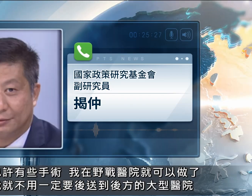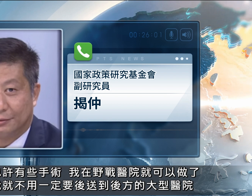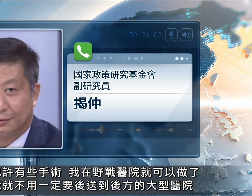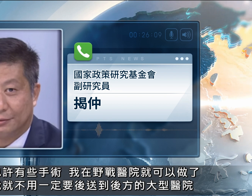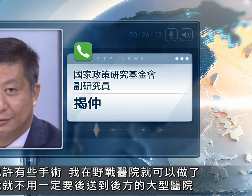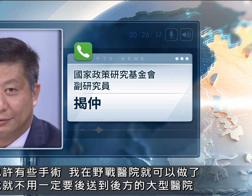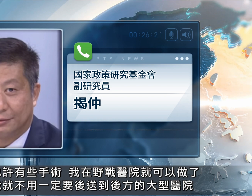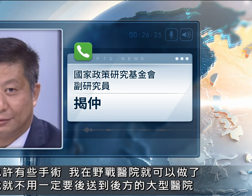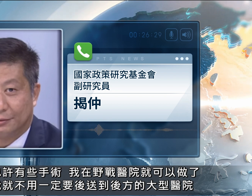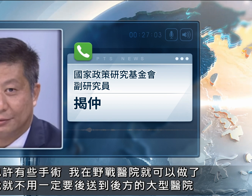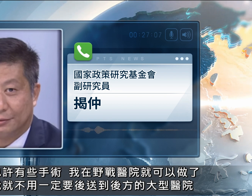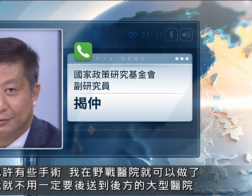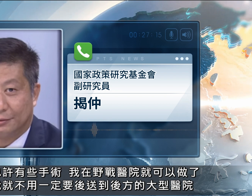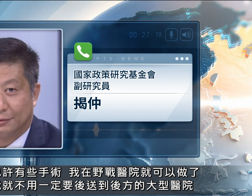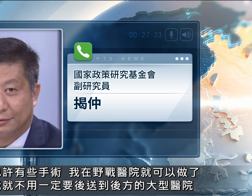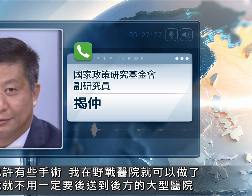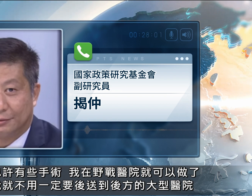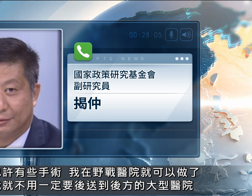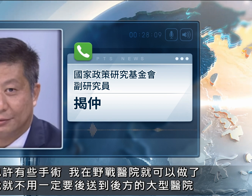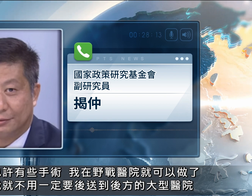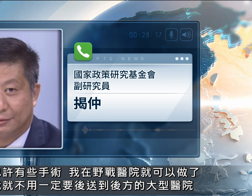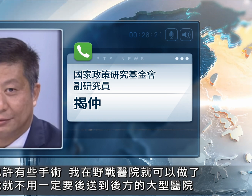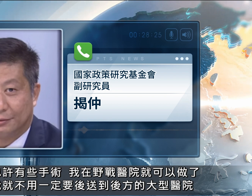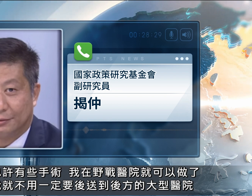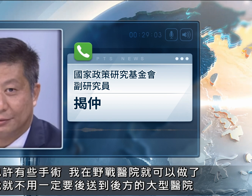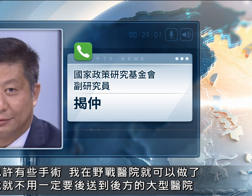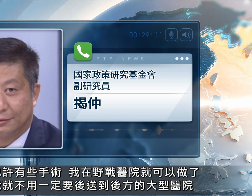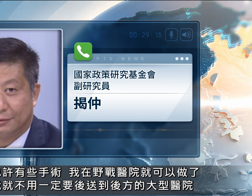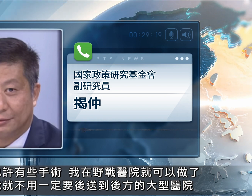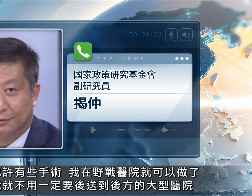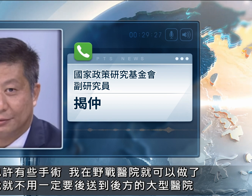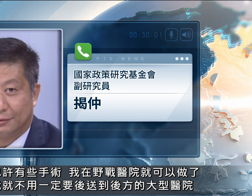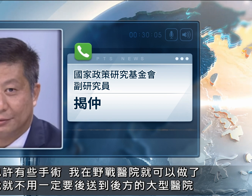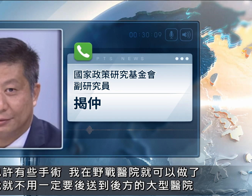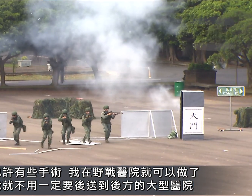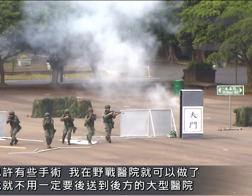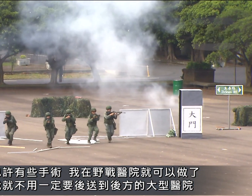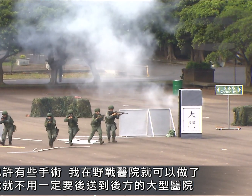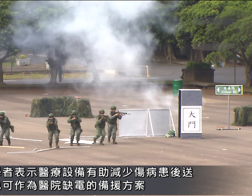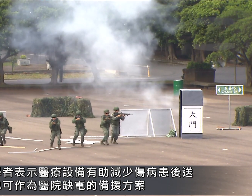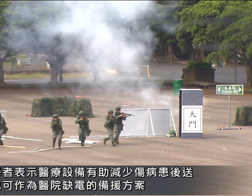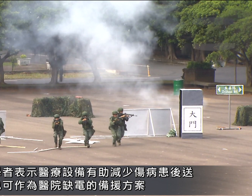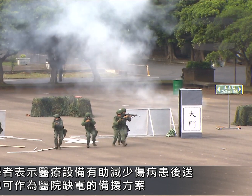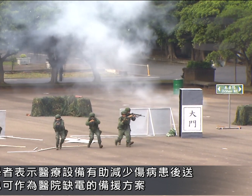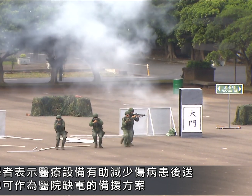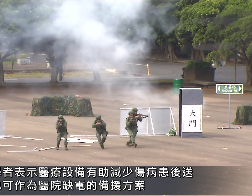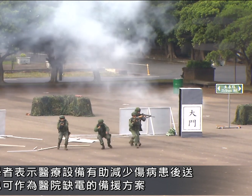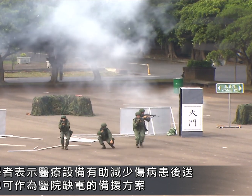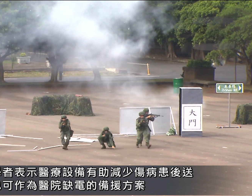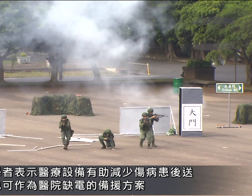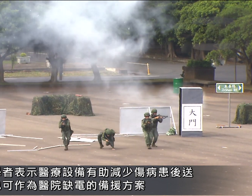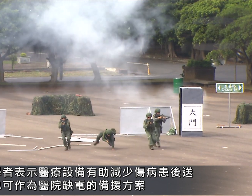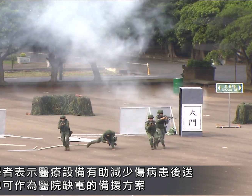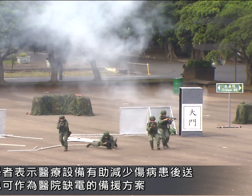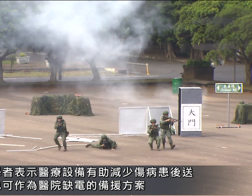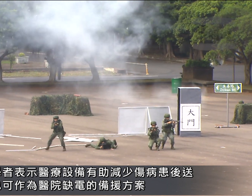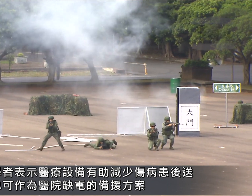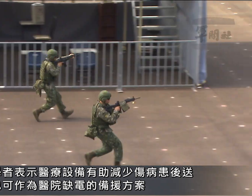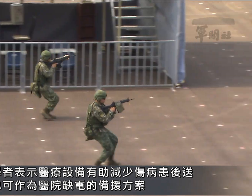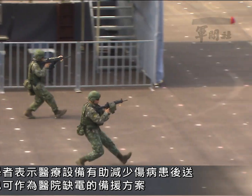医院就可以做了，我就不用一定要后送到后方的大型医院。 学者表示，医疗设备有助减少伤病患后送，也